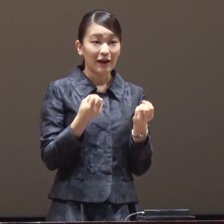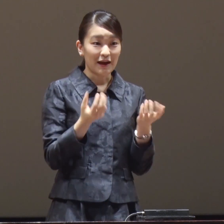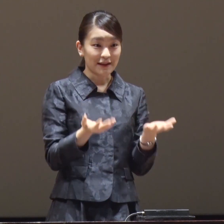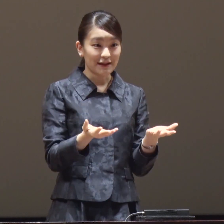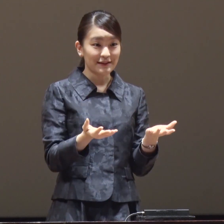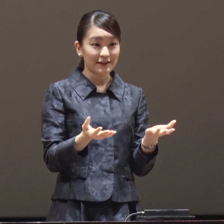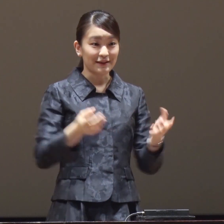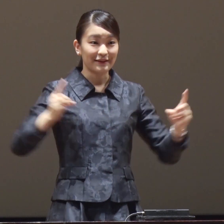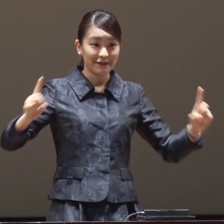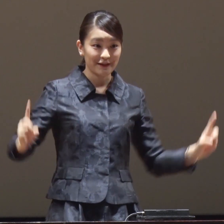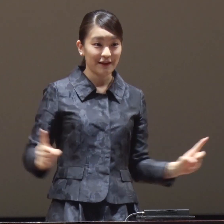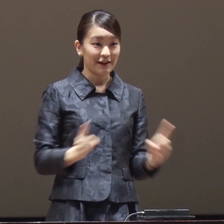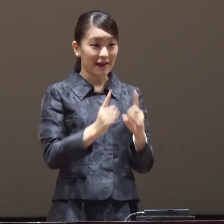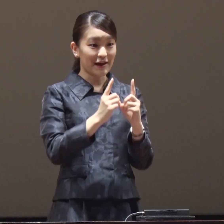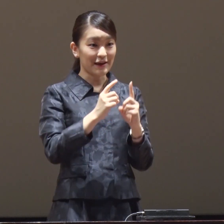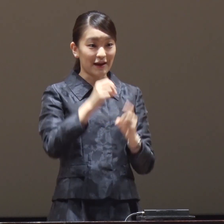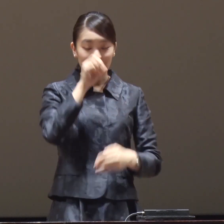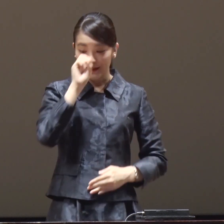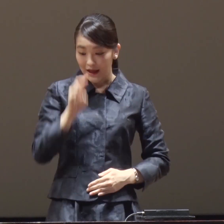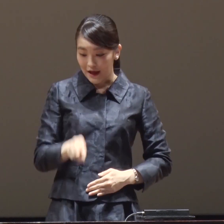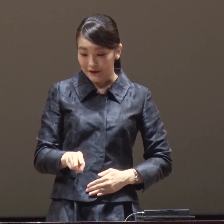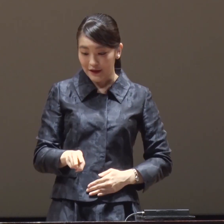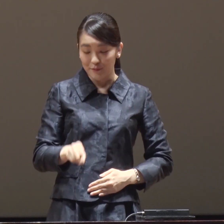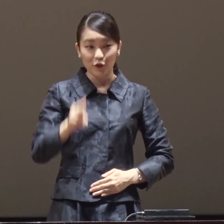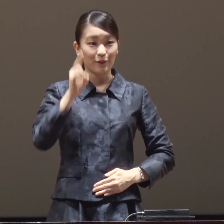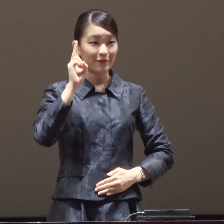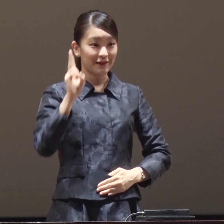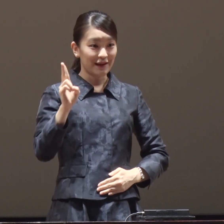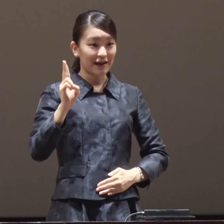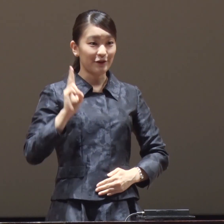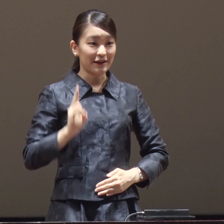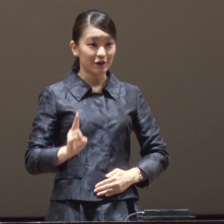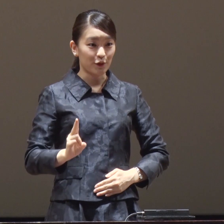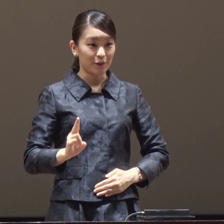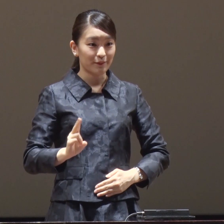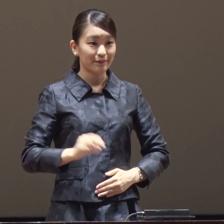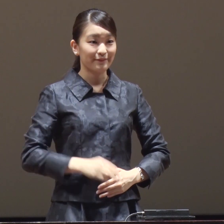新しい出会いや発見もあるでしょう。